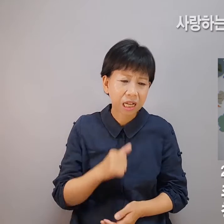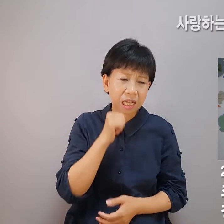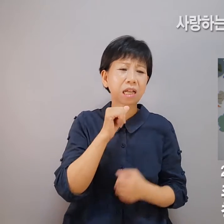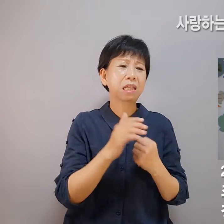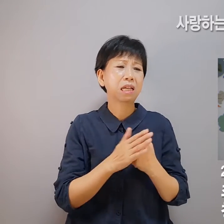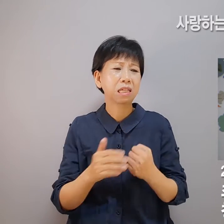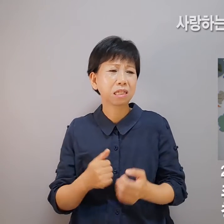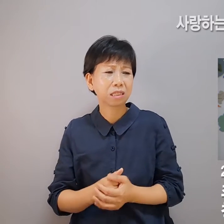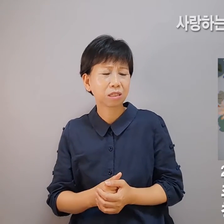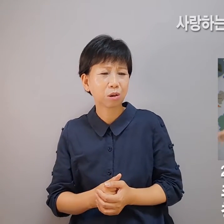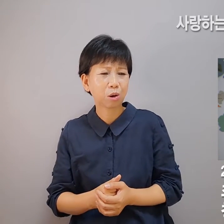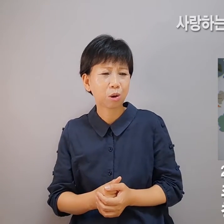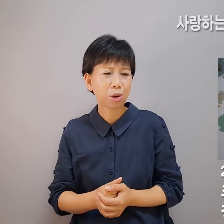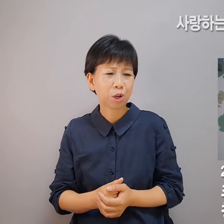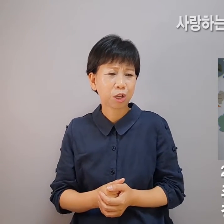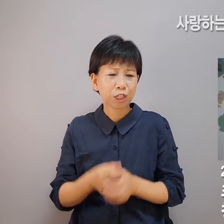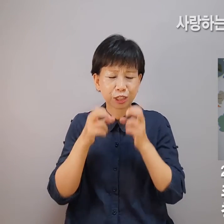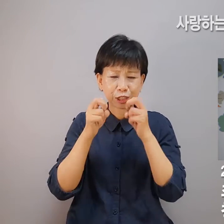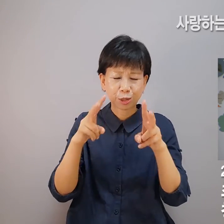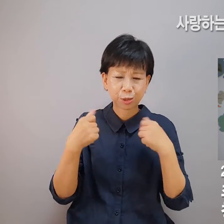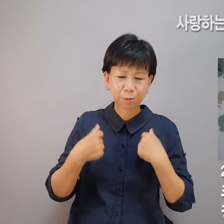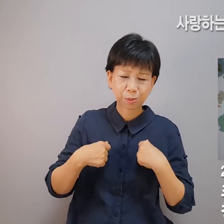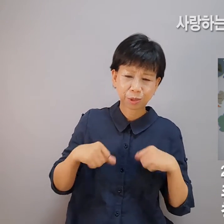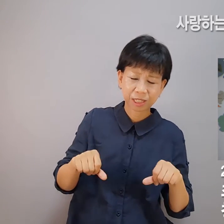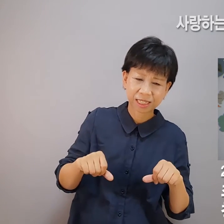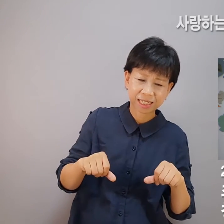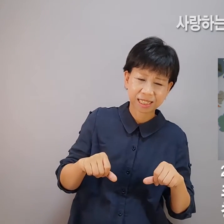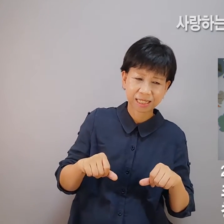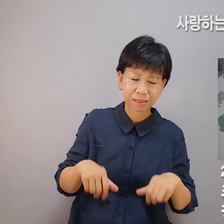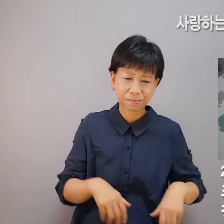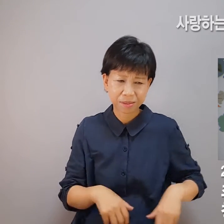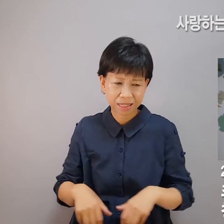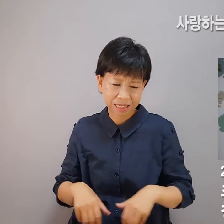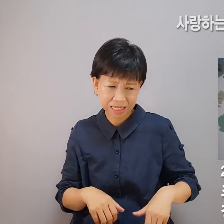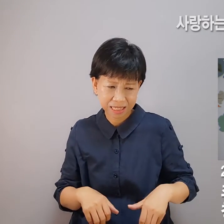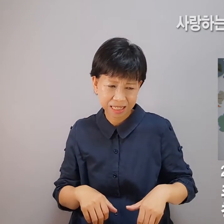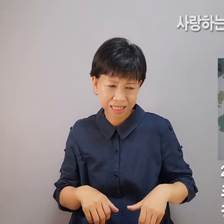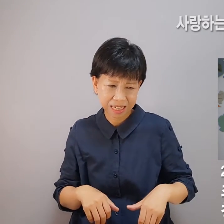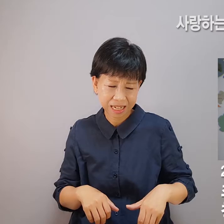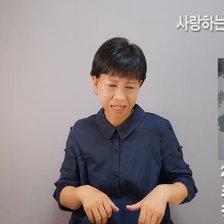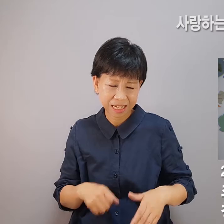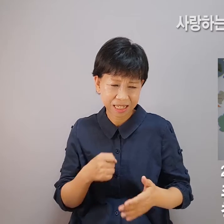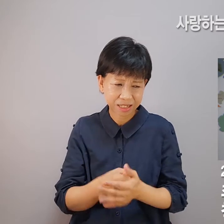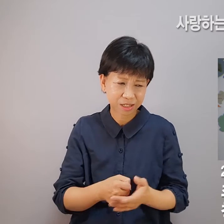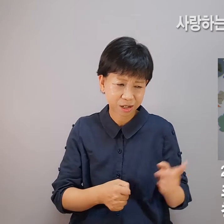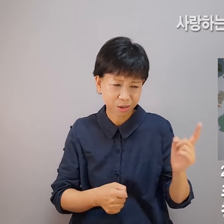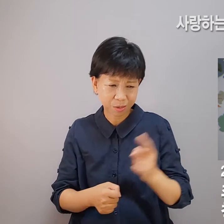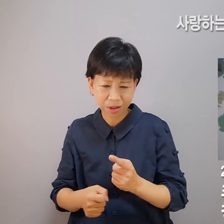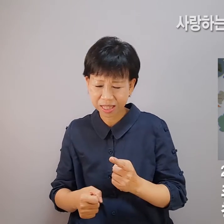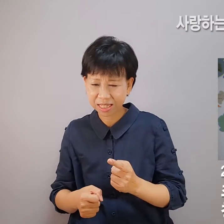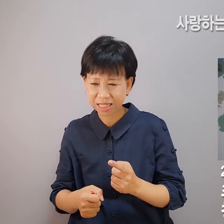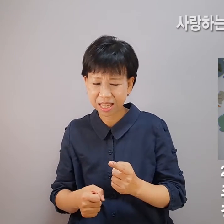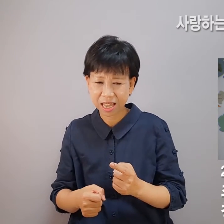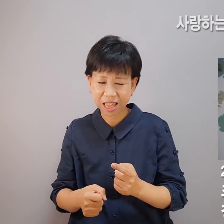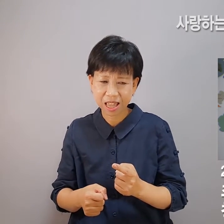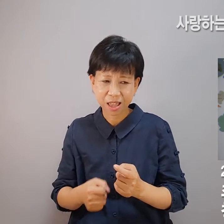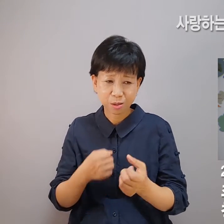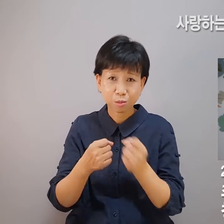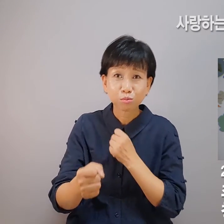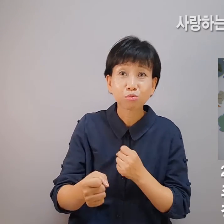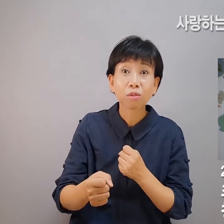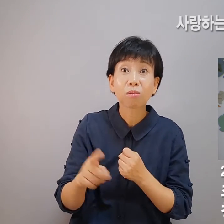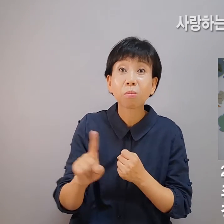보면 비싼 거 막 이렇게 사가지고 막 이렇게. 네, 그 비행기에다 싣고 또 한국에 내려서 또 그걸